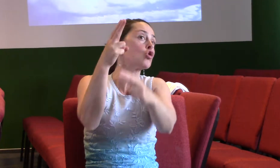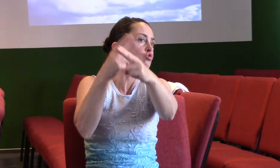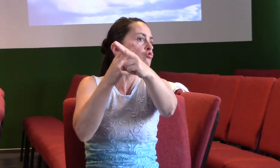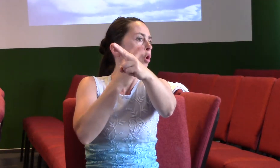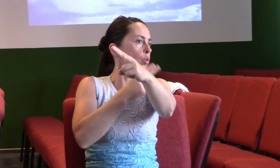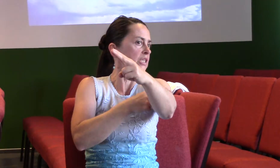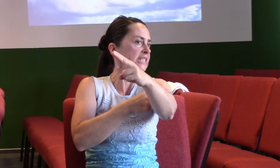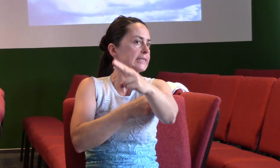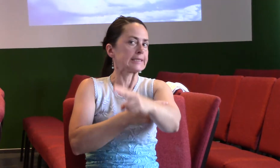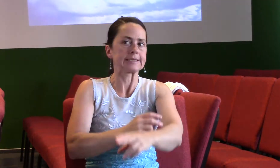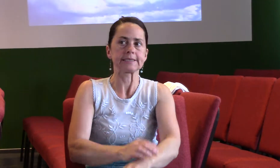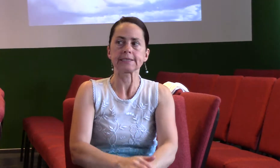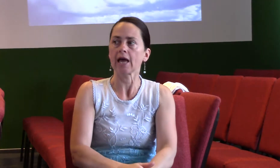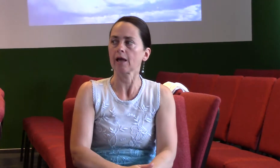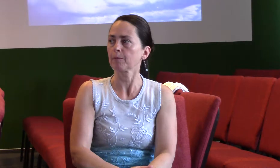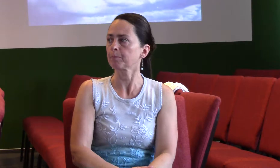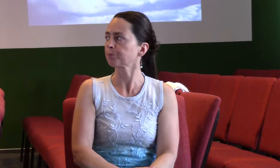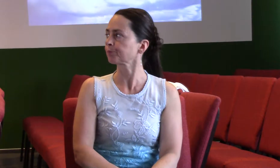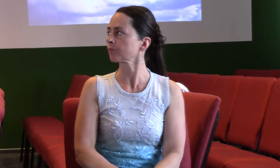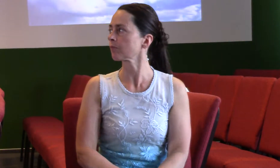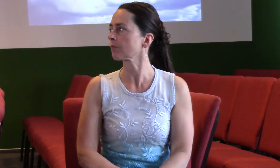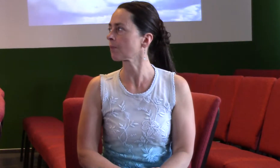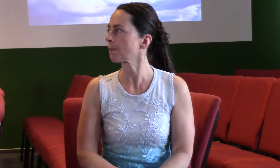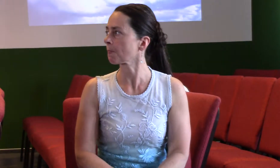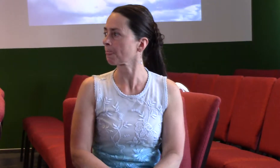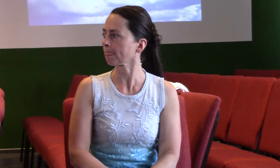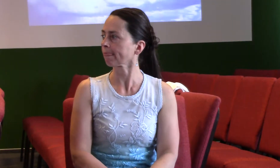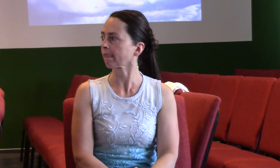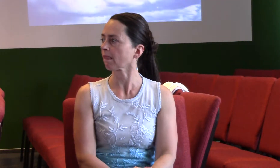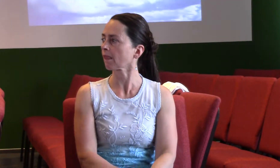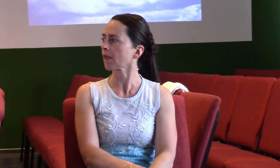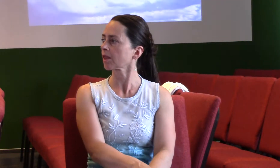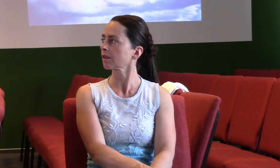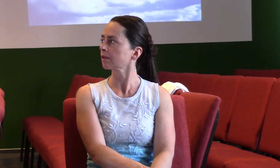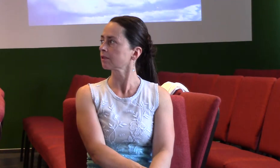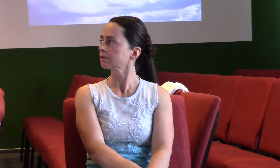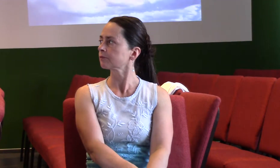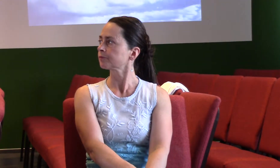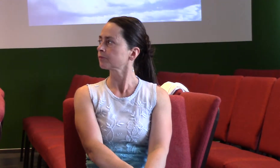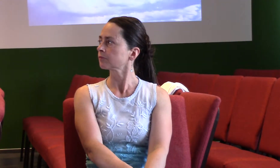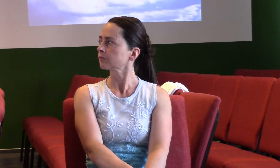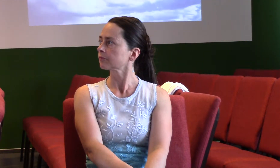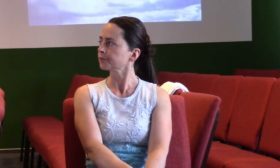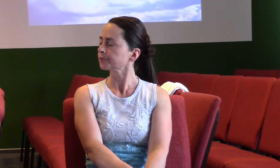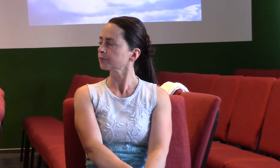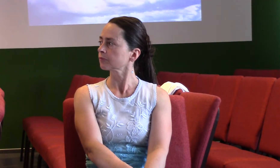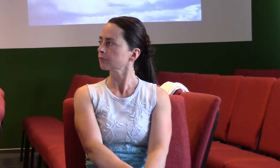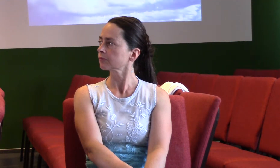Je to zbytečná ztráta se za to mluvit. Budu se věnovat radši něčemu jinému.